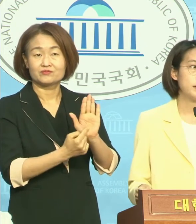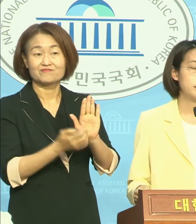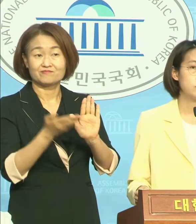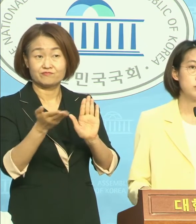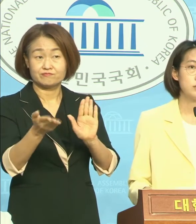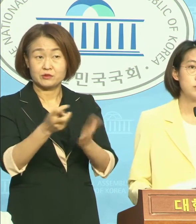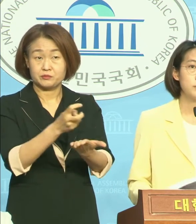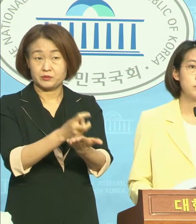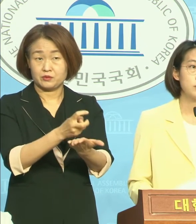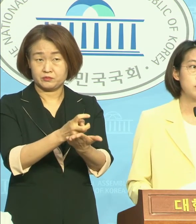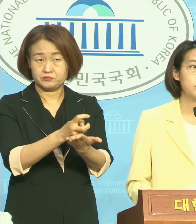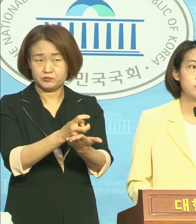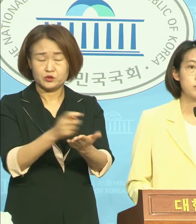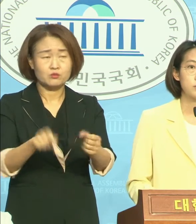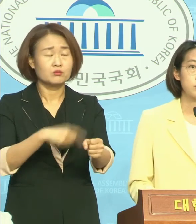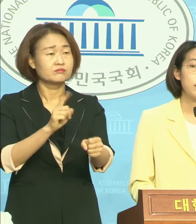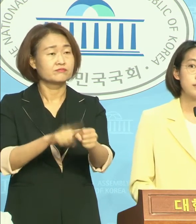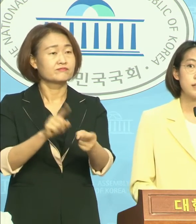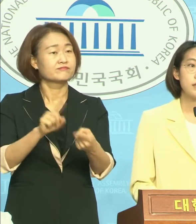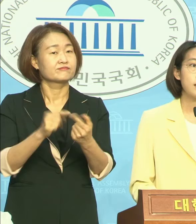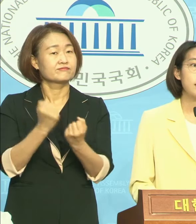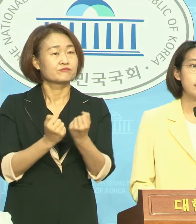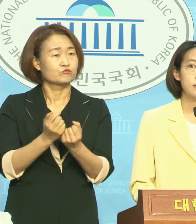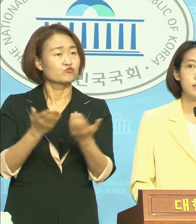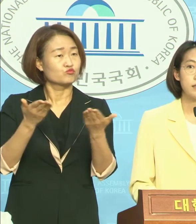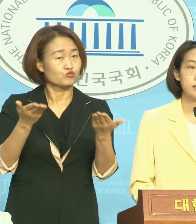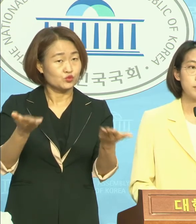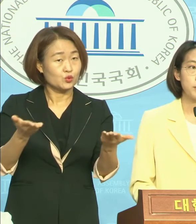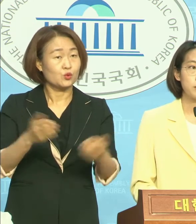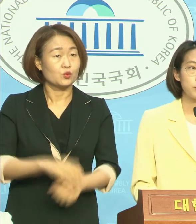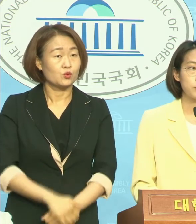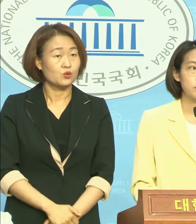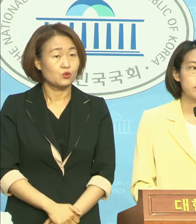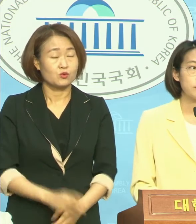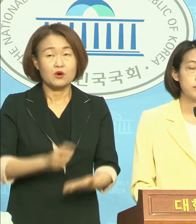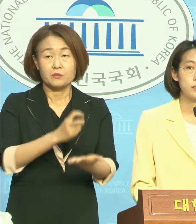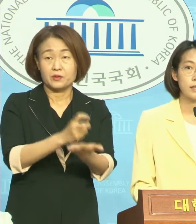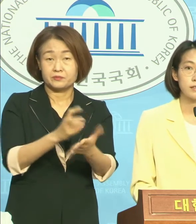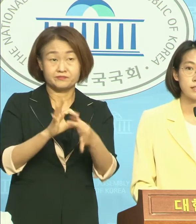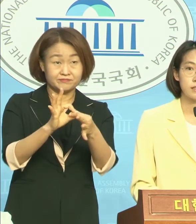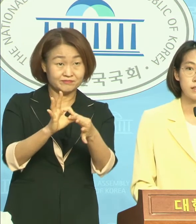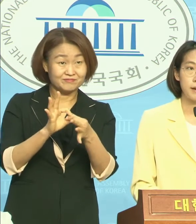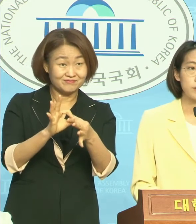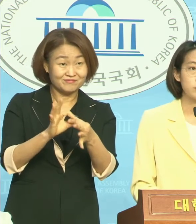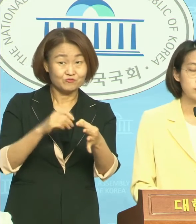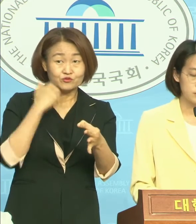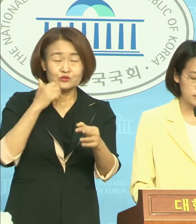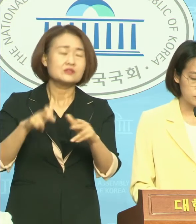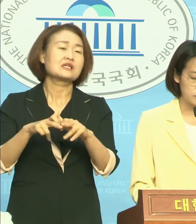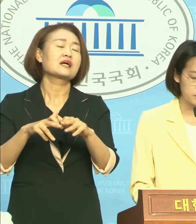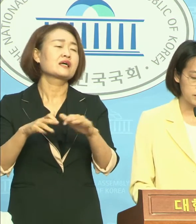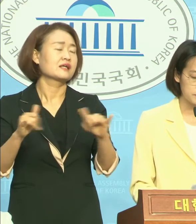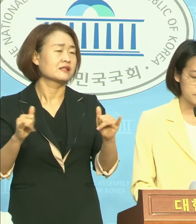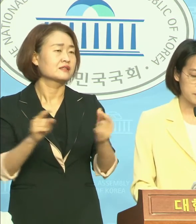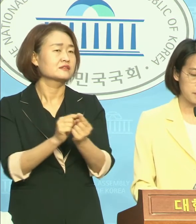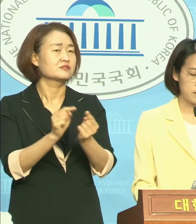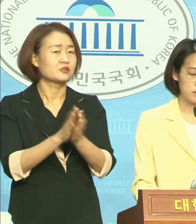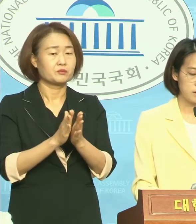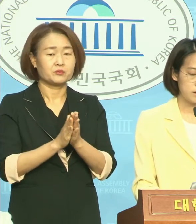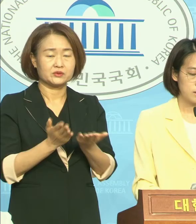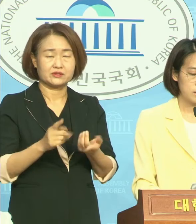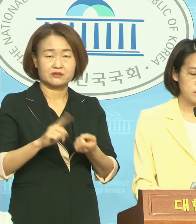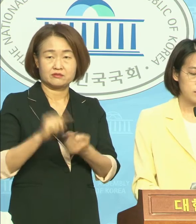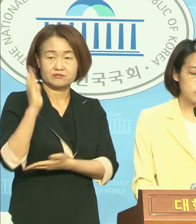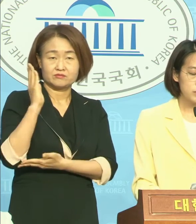법안을 발휘하는 취지를 설명드리고 그리고 생생한 이 법안과 연결되어 있는 당사자들의 발언을 드릴 예정입니다